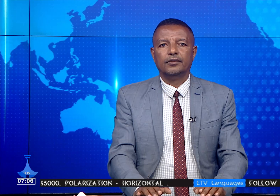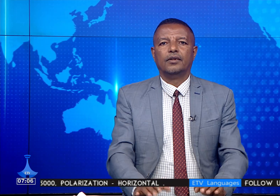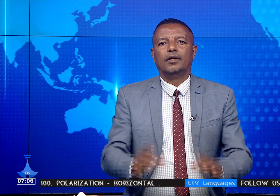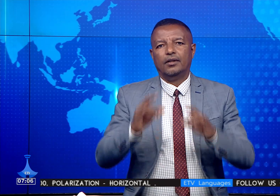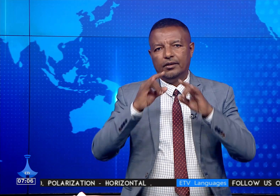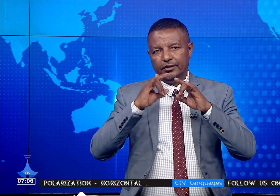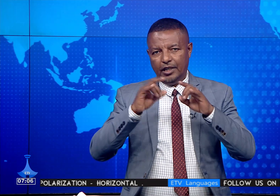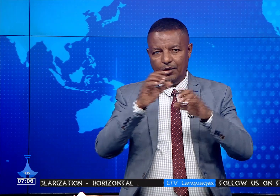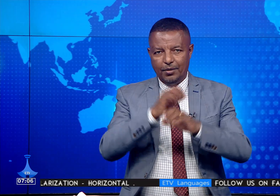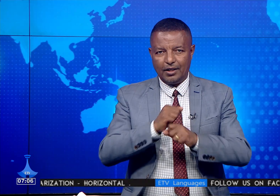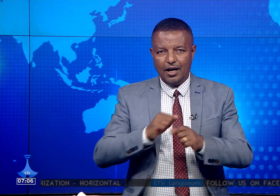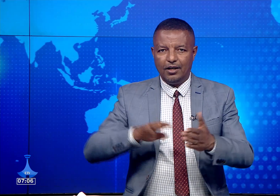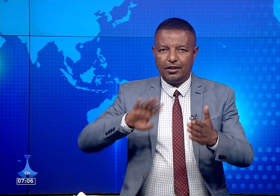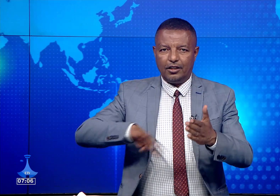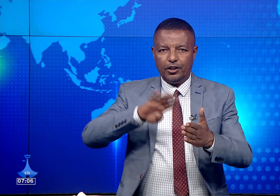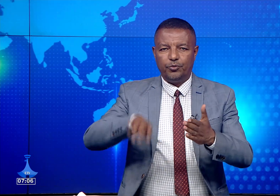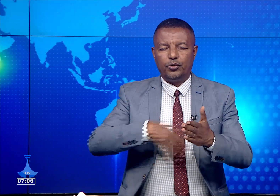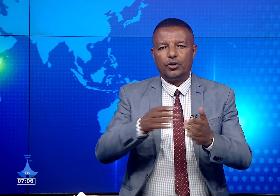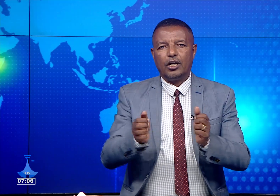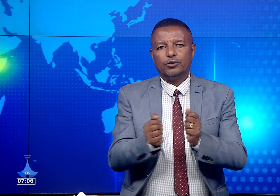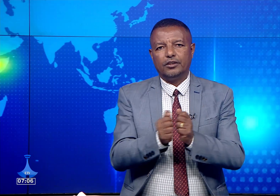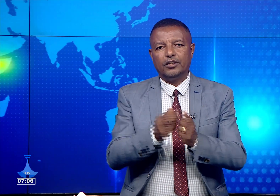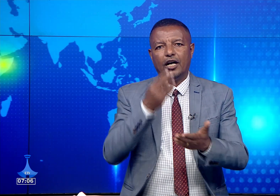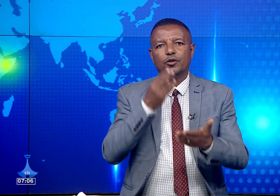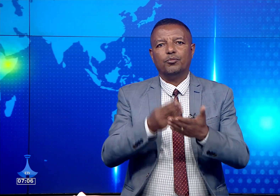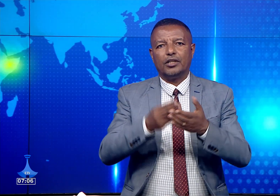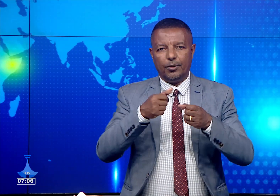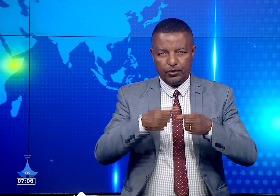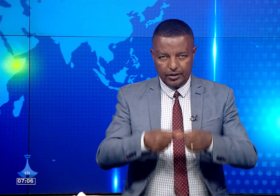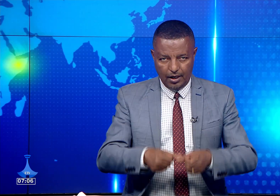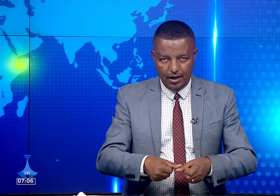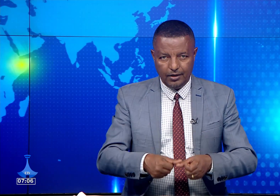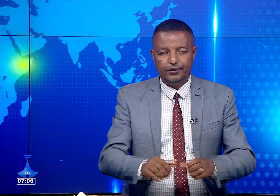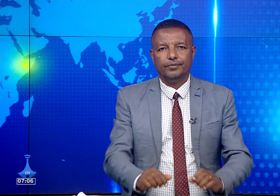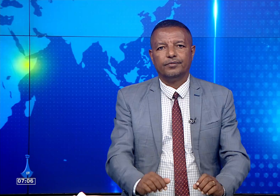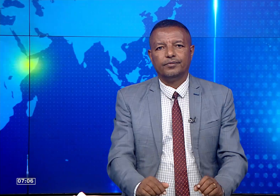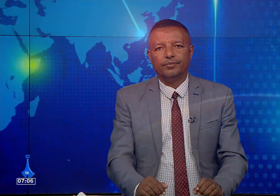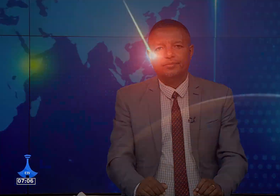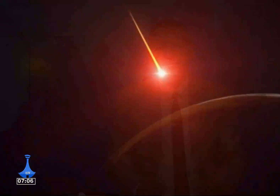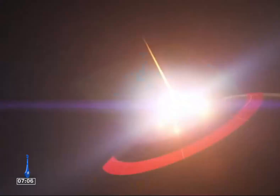ዜና ባበቃ። ከቀሪ ፕሮግራሞቻችን ጋር መልካም ቆይታ